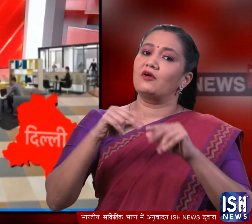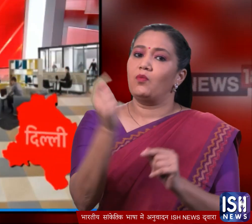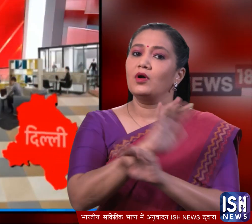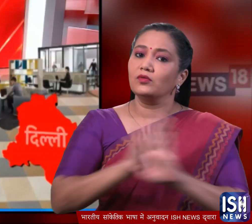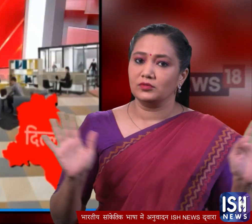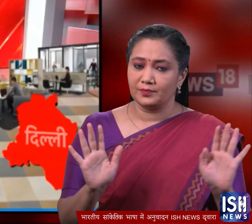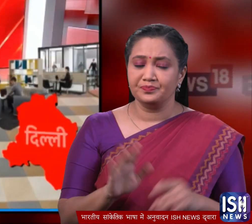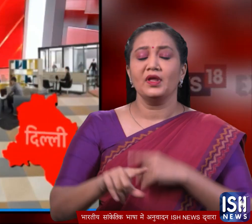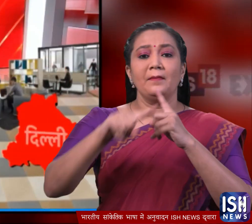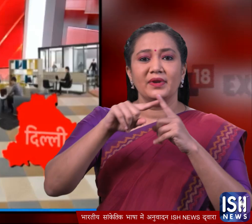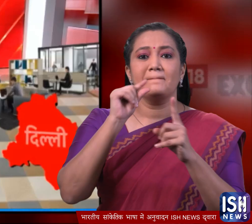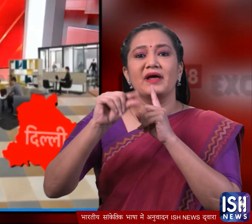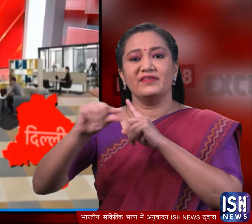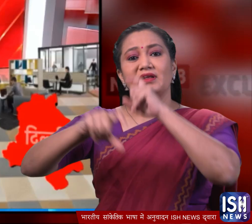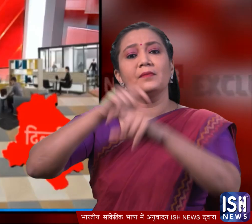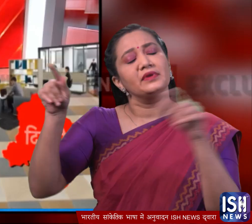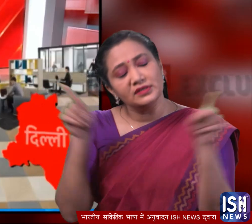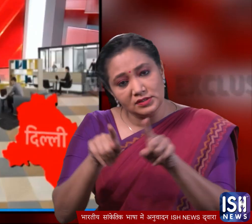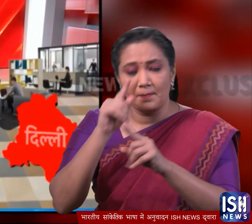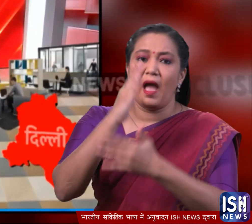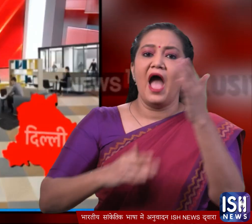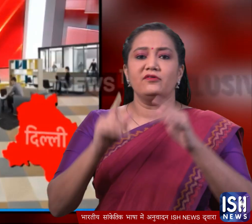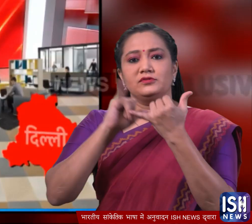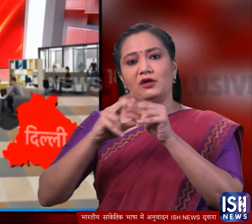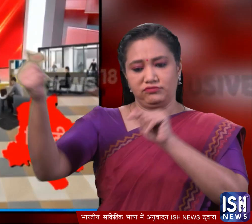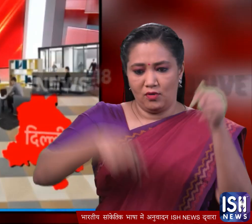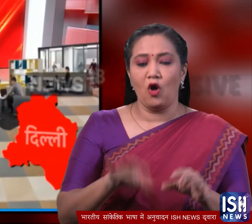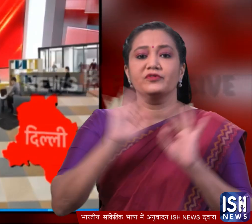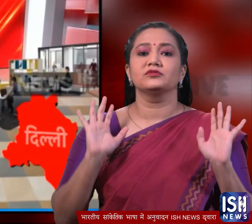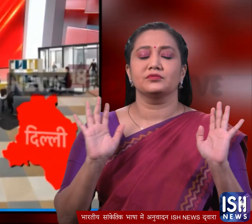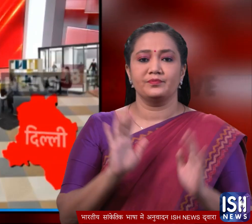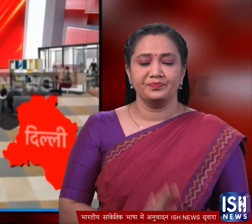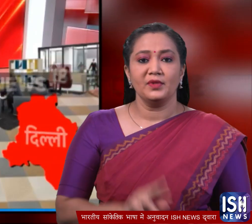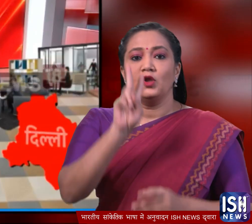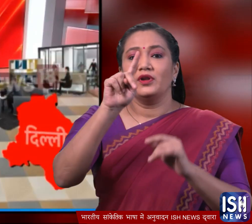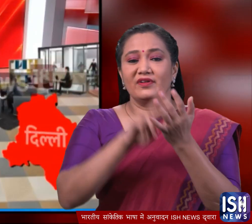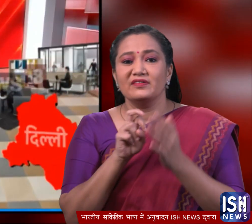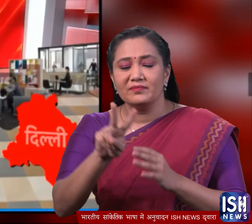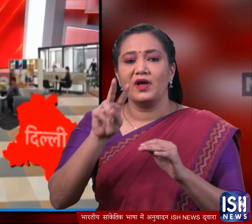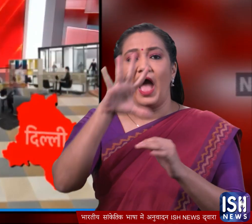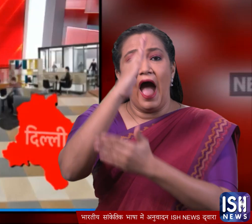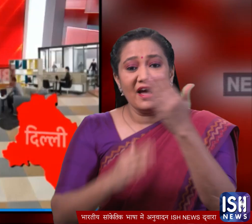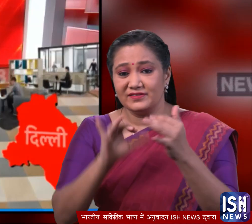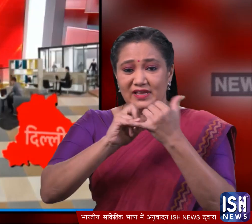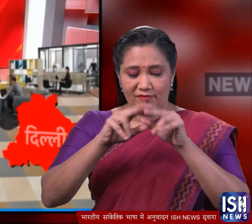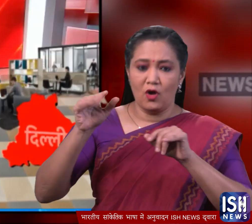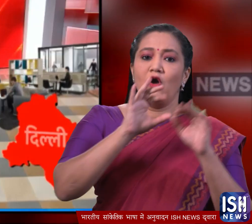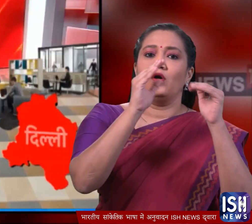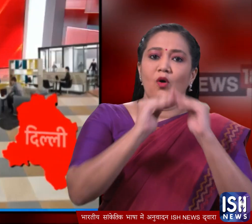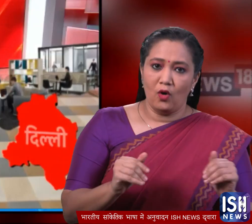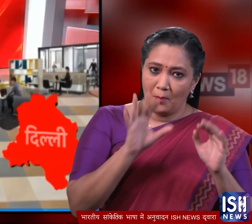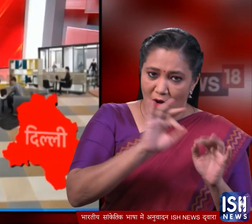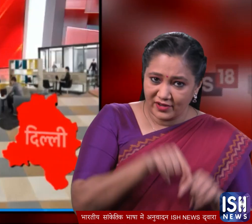की इजाजत होगी। इसके अलावा निजी कंपनियों को भी ऐसा ही करने को कहा गया है। 21 नवंबर तक हर निजी कंपनी में 50% से